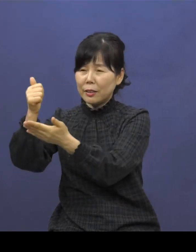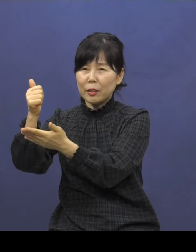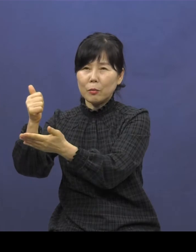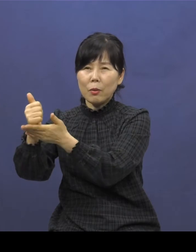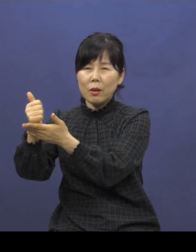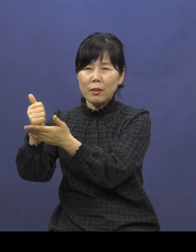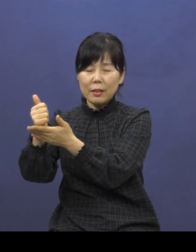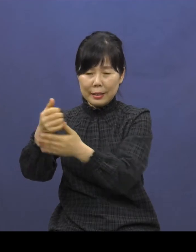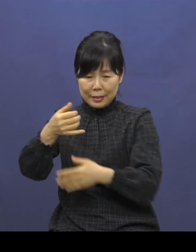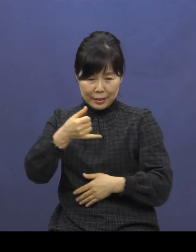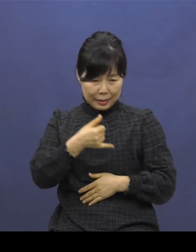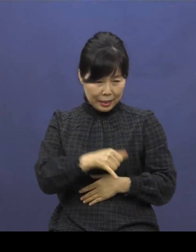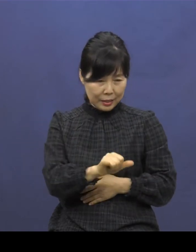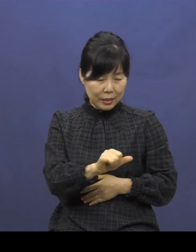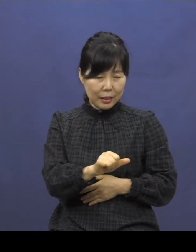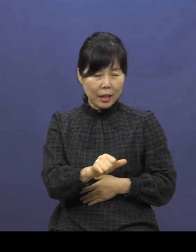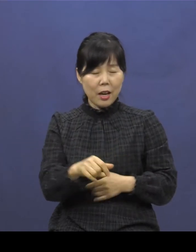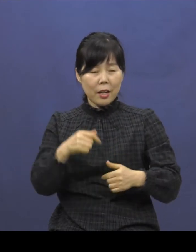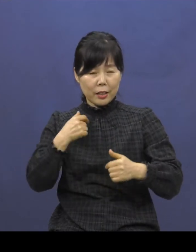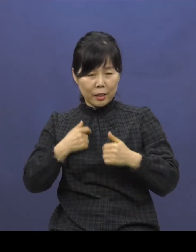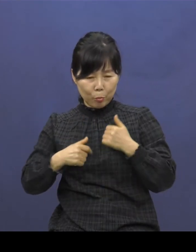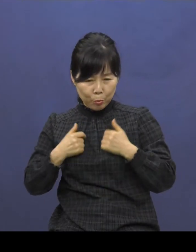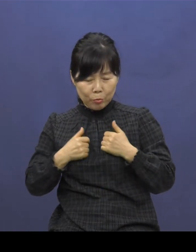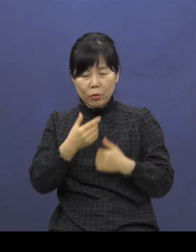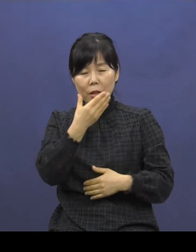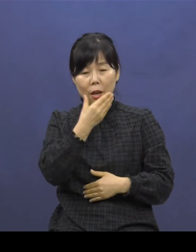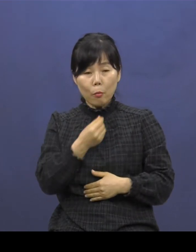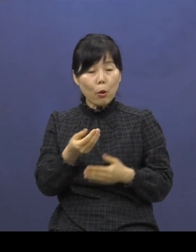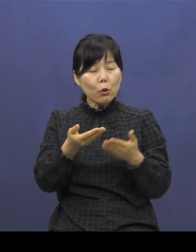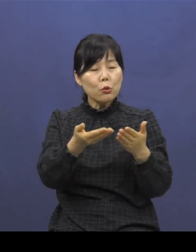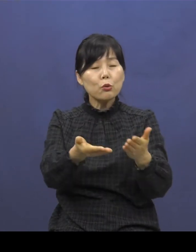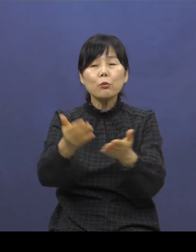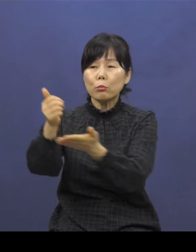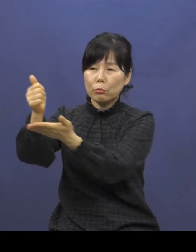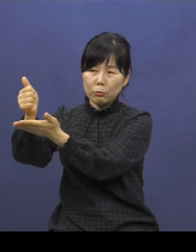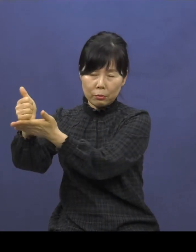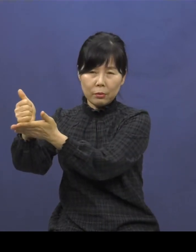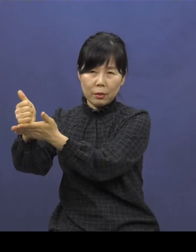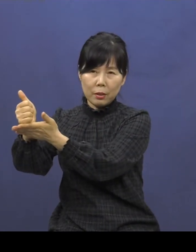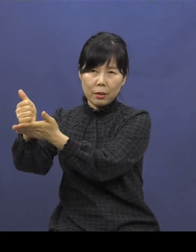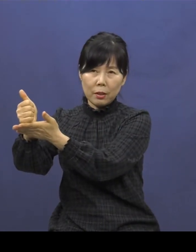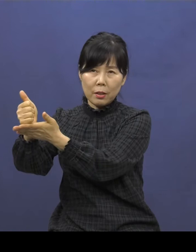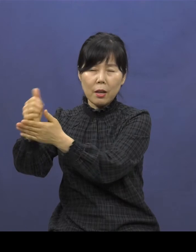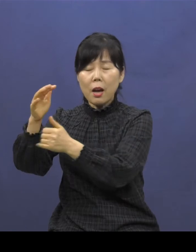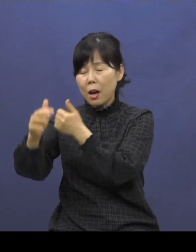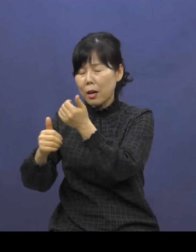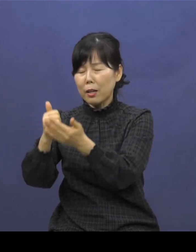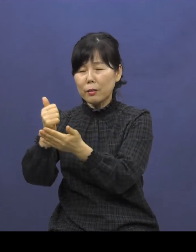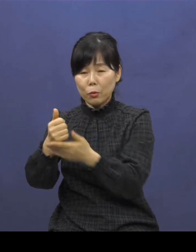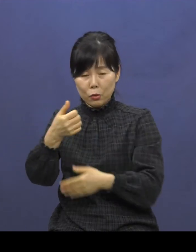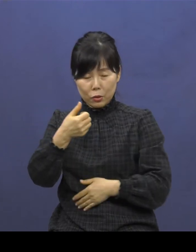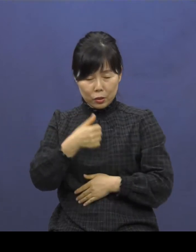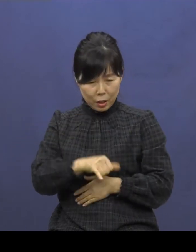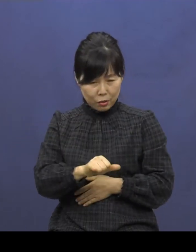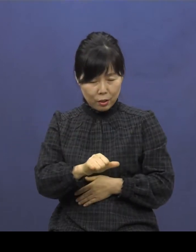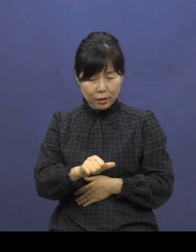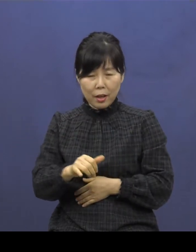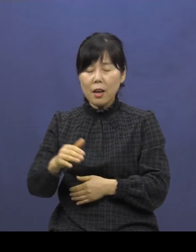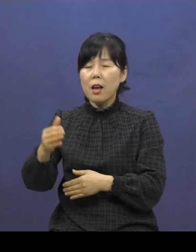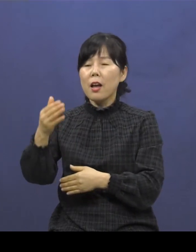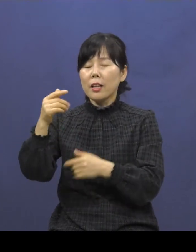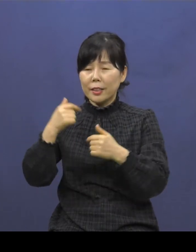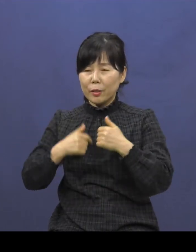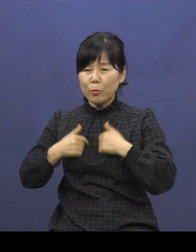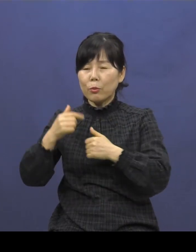우리 하나님은 자녀들에게 기쁨과 행복을 주시는 분이시다 하는 거예요. 우리 하나님은